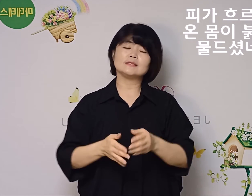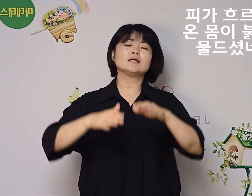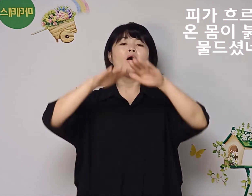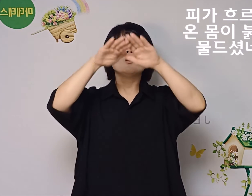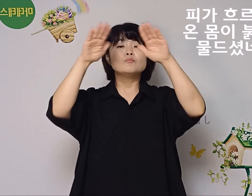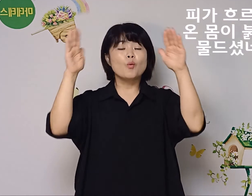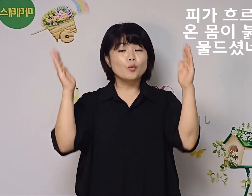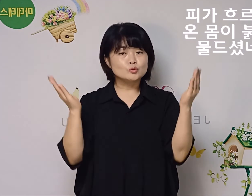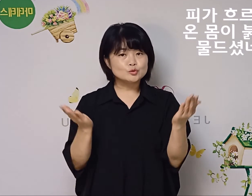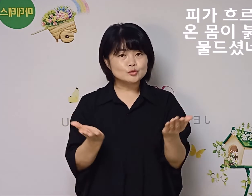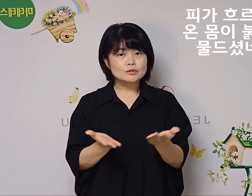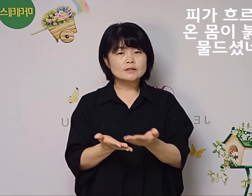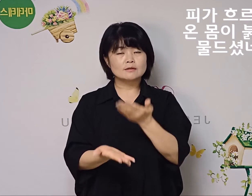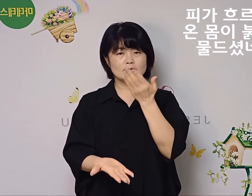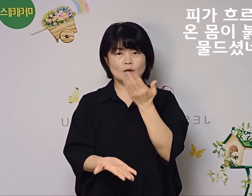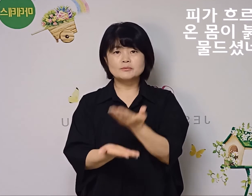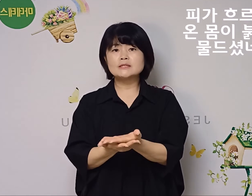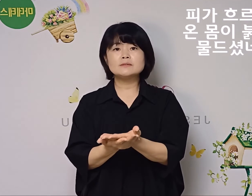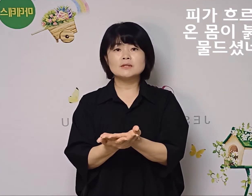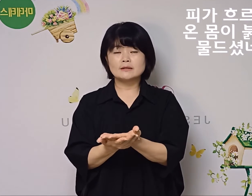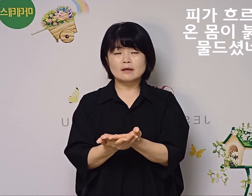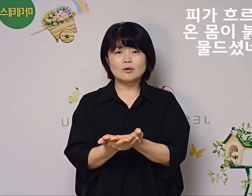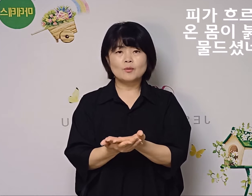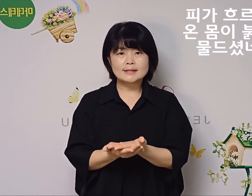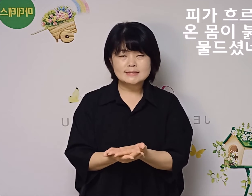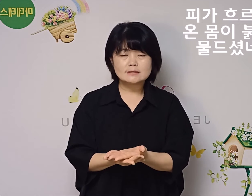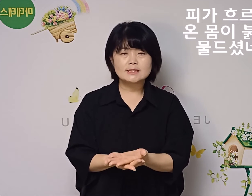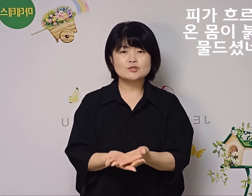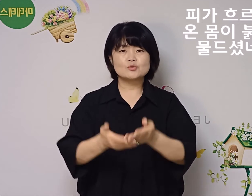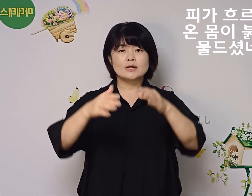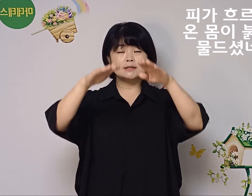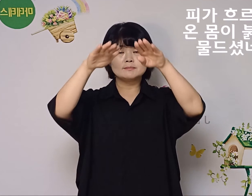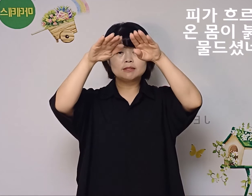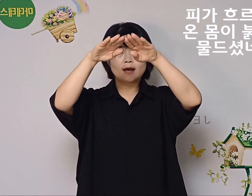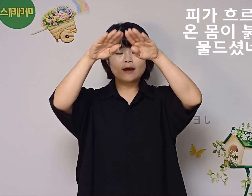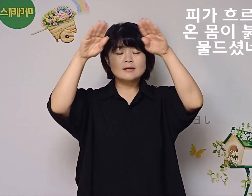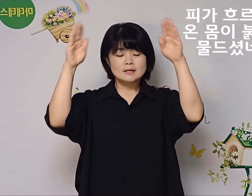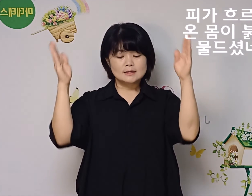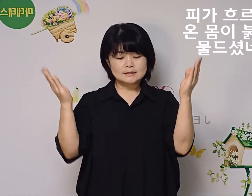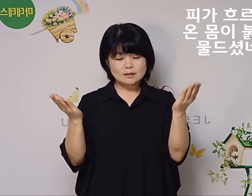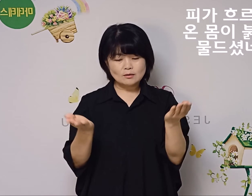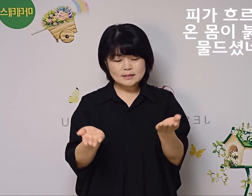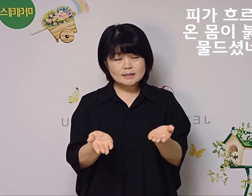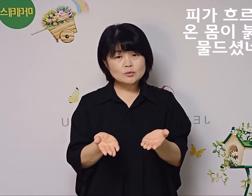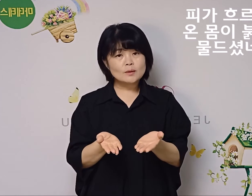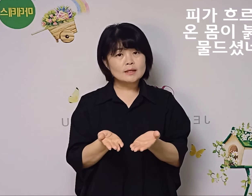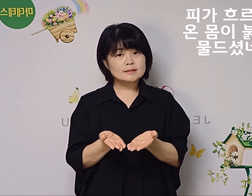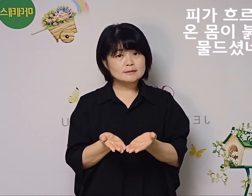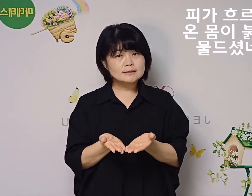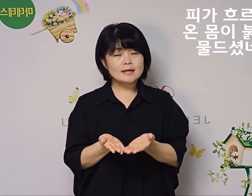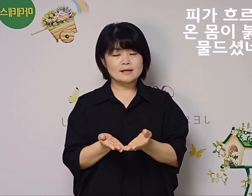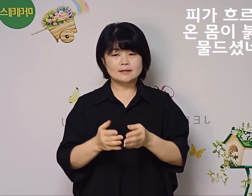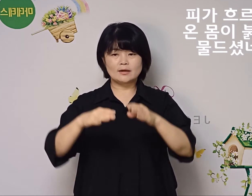그래서 모두. 그런데 겹치시면 안 돼요. 완전이란 수화가 됩니다. 그래서 새끼손가락에서 끝나야 돼요.